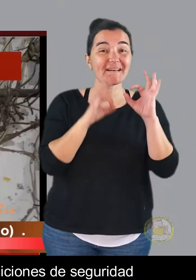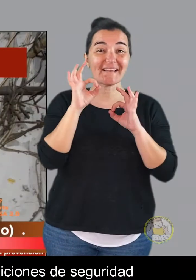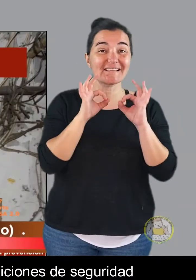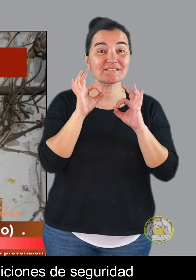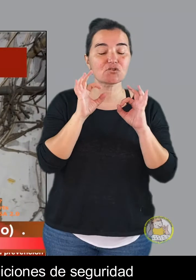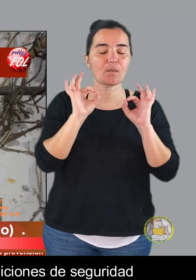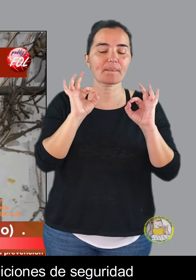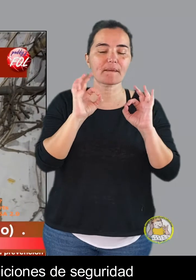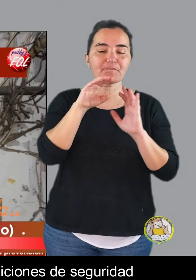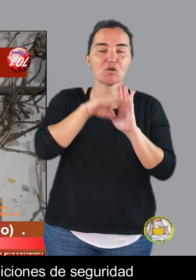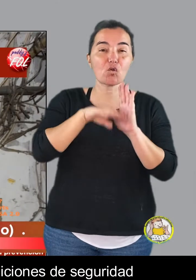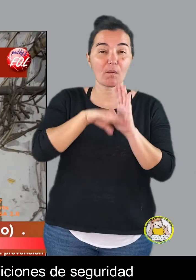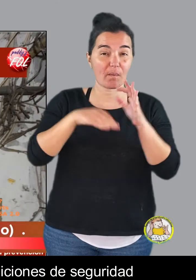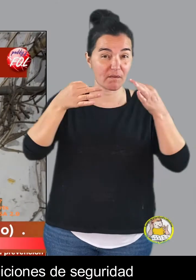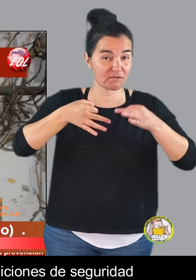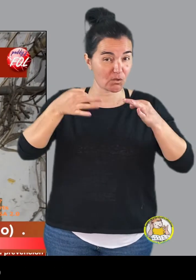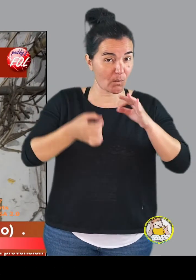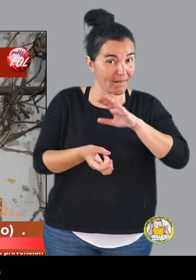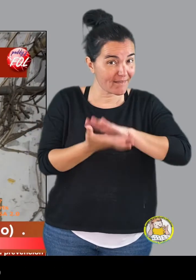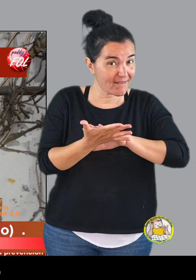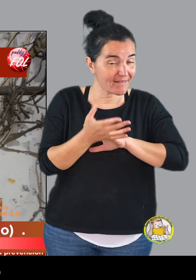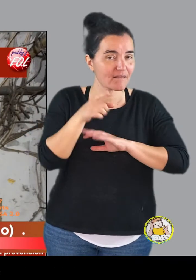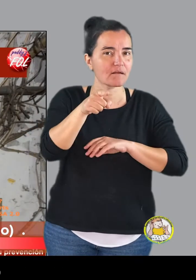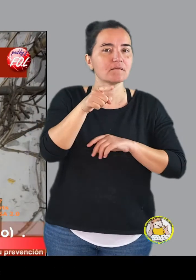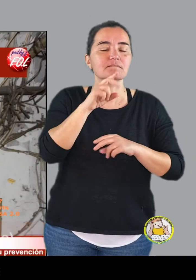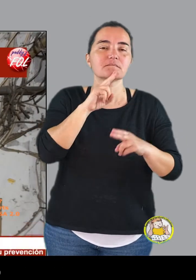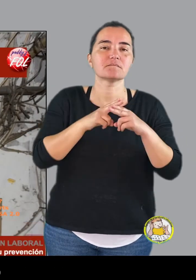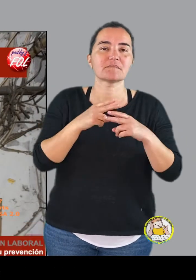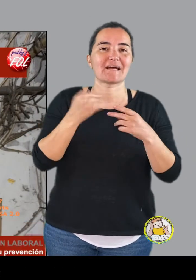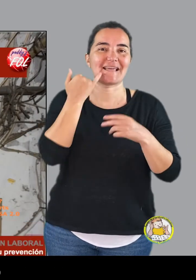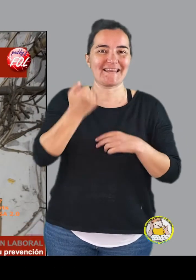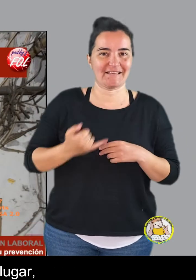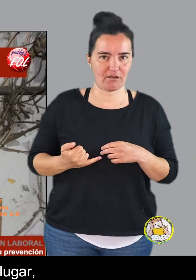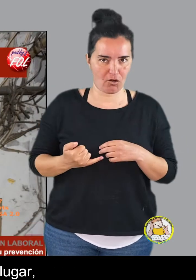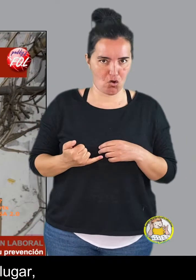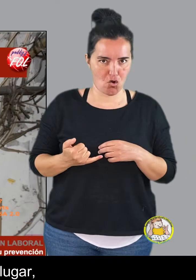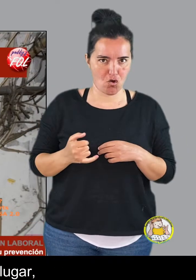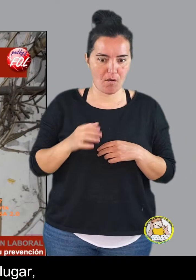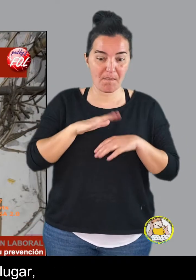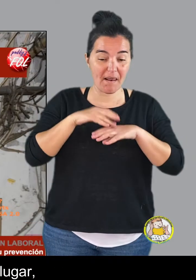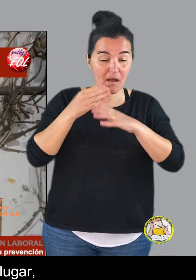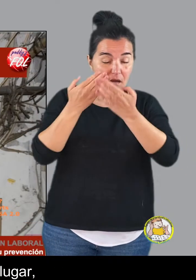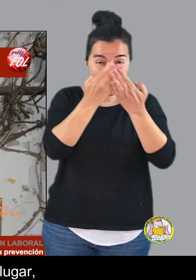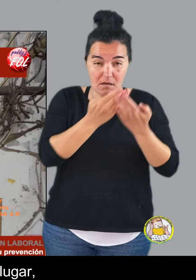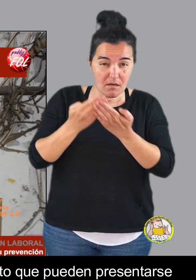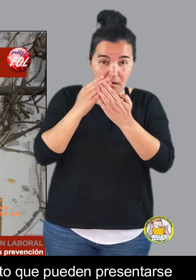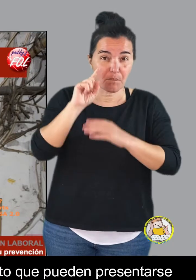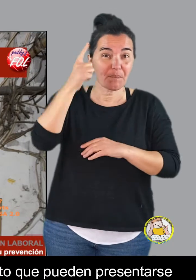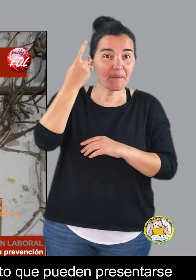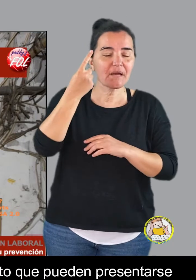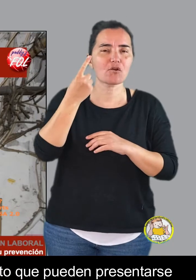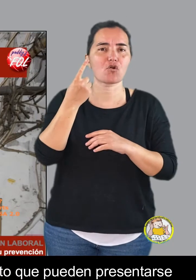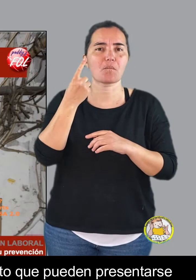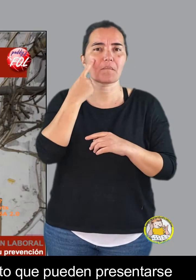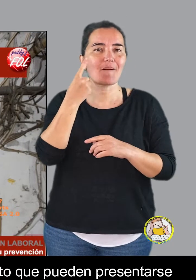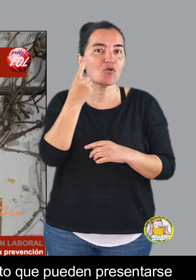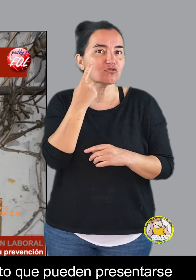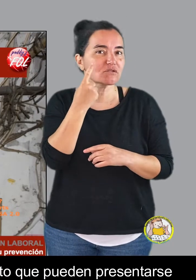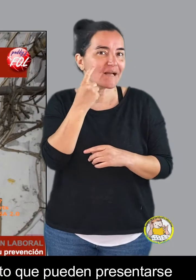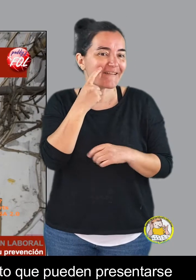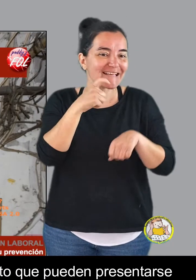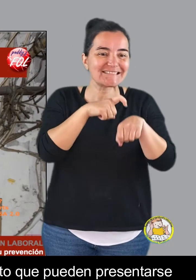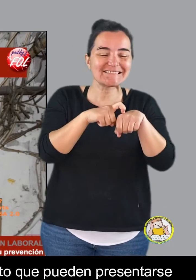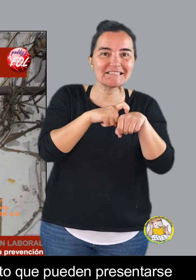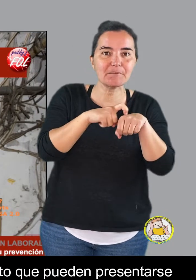uno de los riesgos derivados de las condiciones de seguridad es el riesgo eléctrico. Para analizarlo, en primer lugar, vamos a estudiar